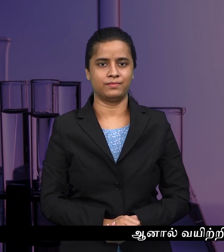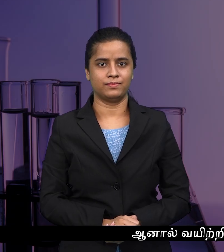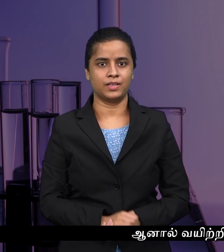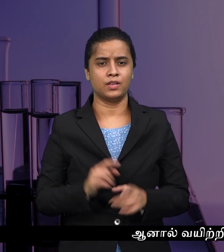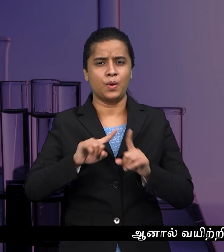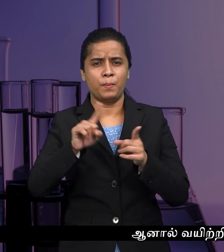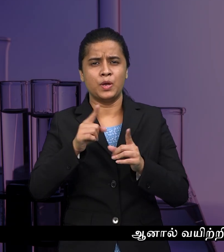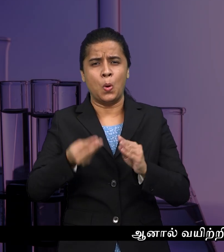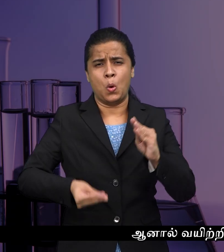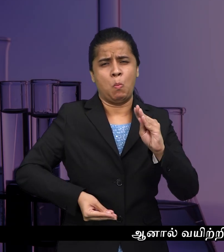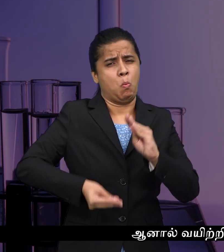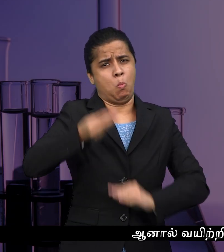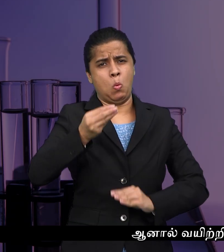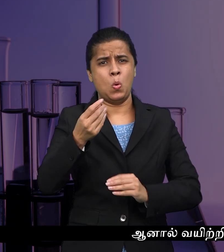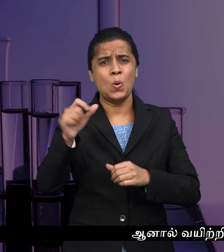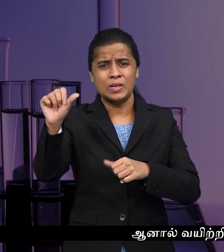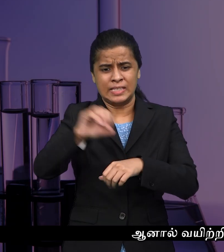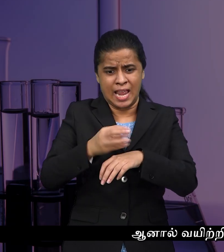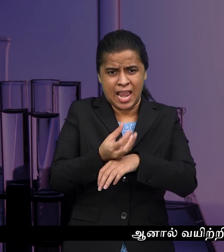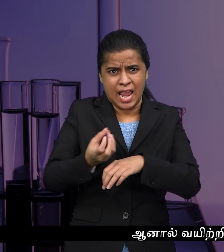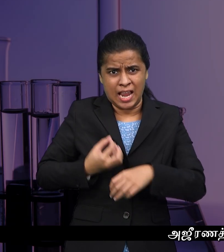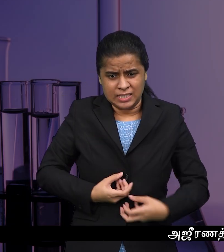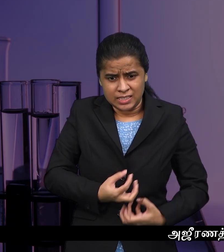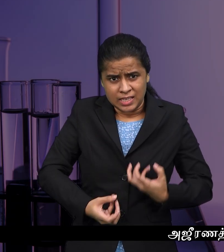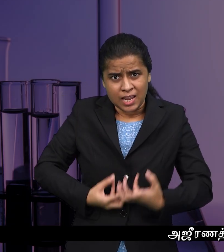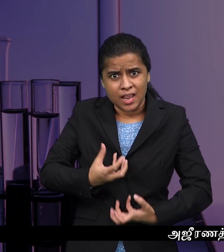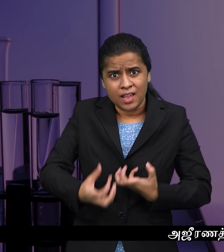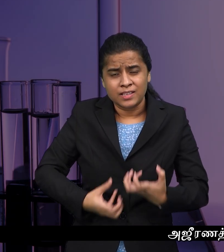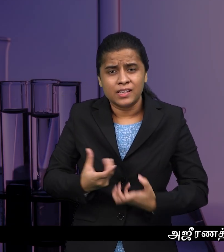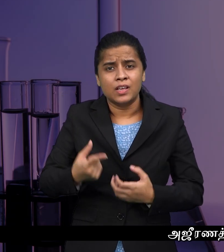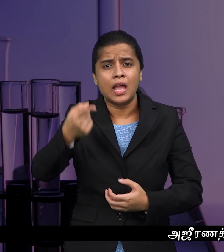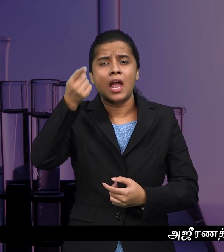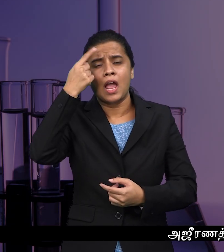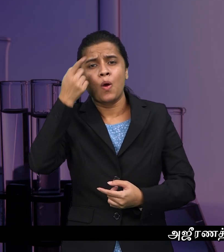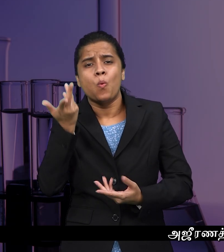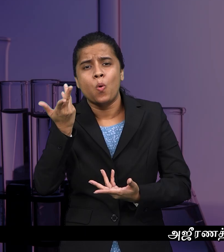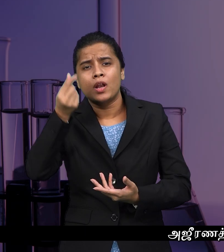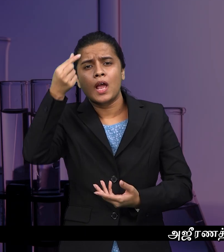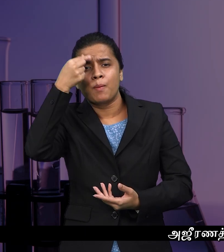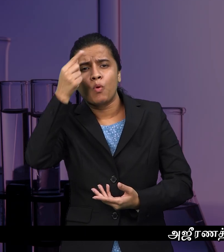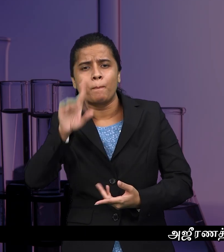ஆனால் வயிற்றில் அதிகப்படியான அமிலம் அஜீரணத்தை ஏற்படுத்துகிறது.